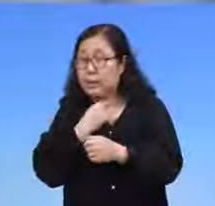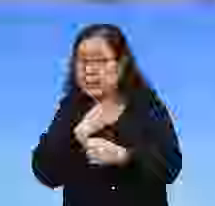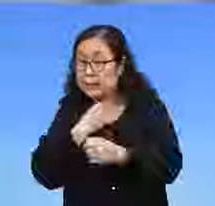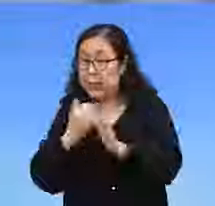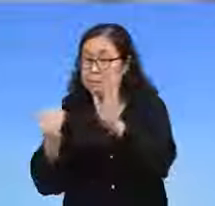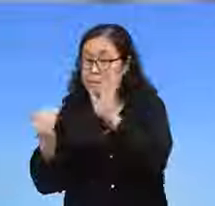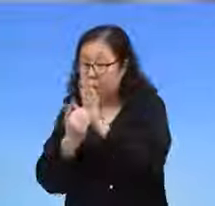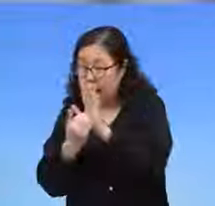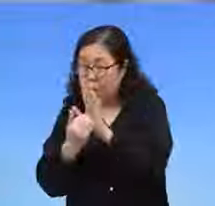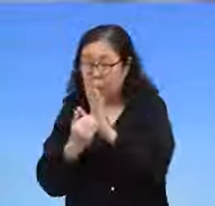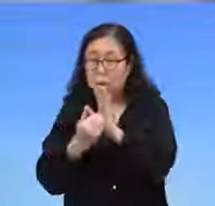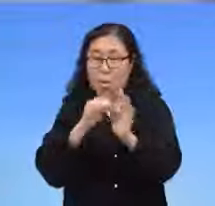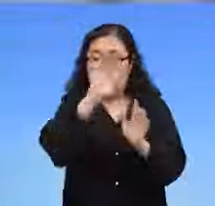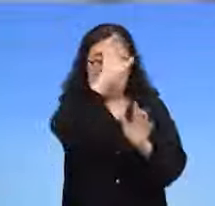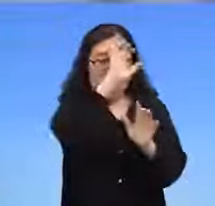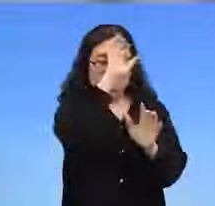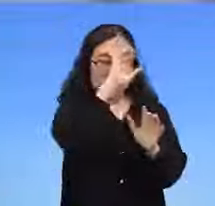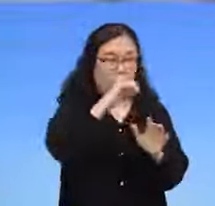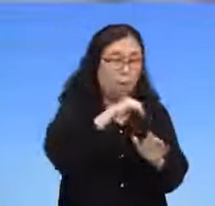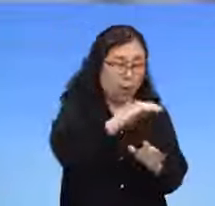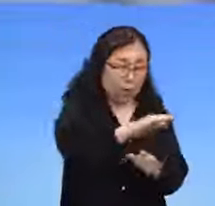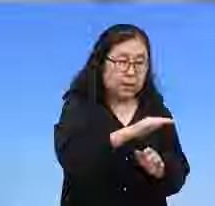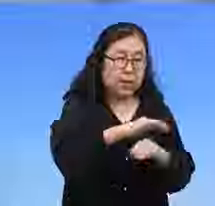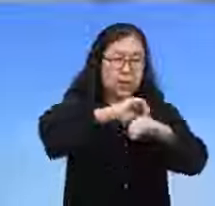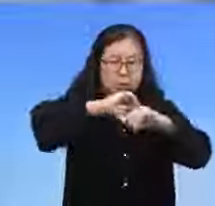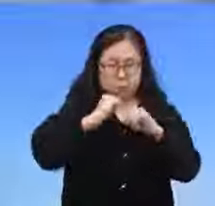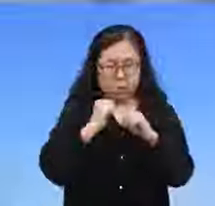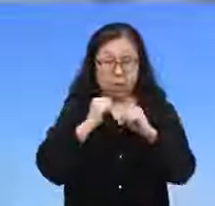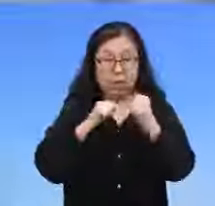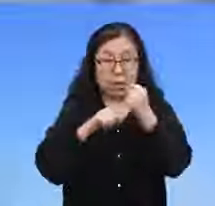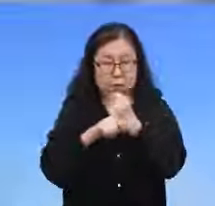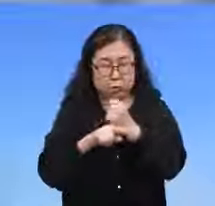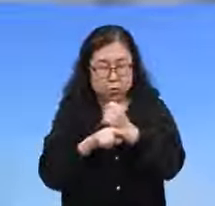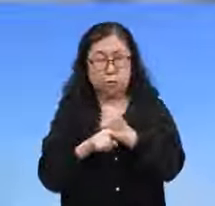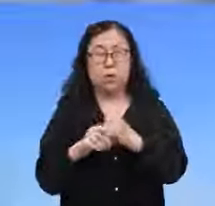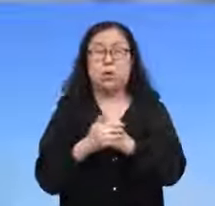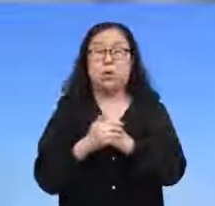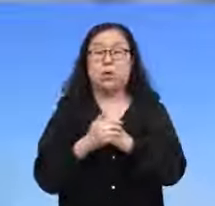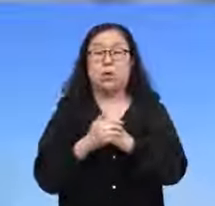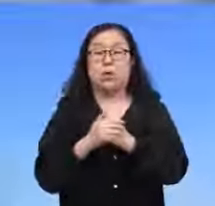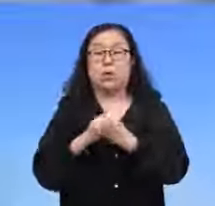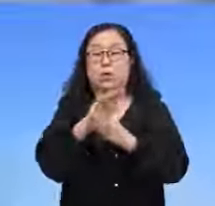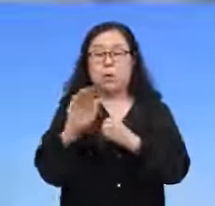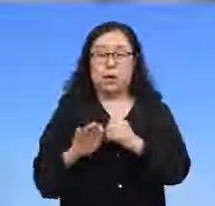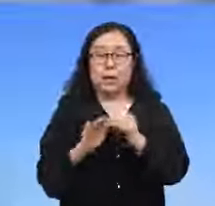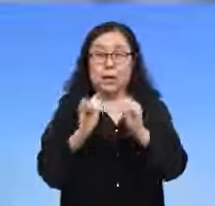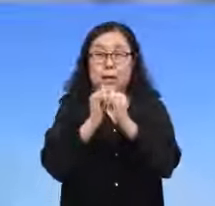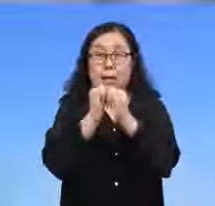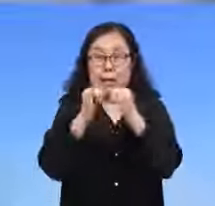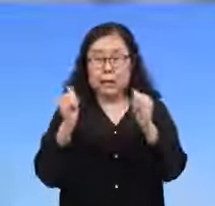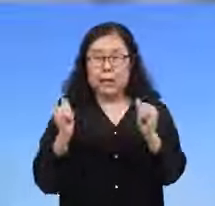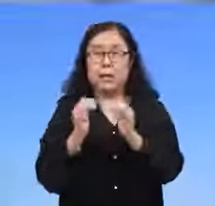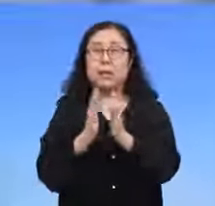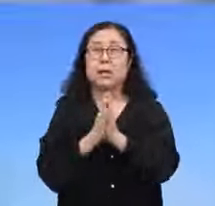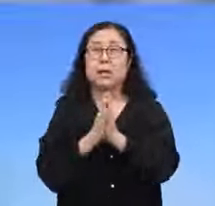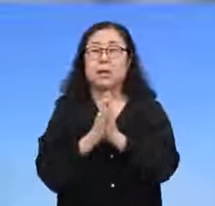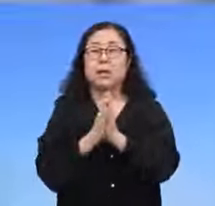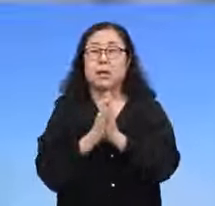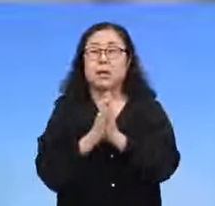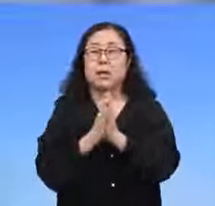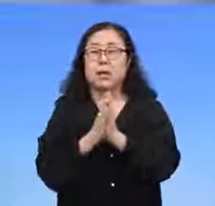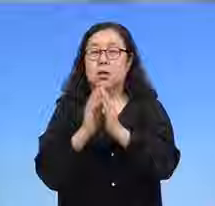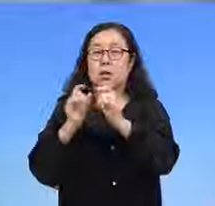건, 그걸 또 제가 귀하다 생각하는 건, 바로 여러분, 우리 인간은요 오리무중 맞습니다. 왜